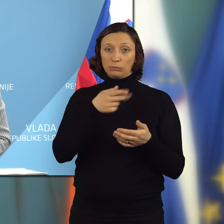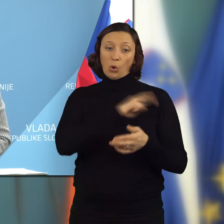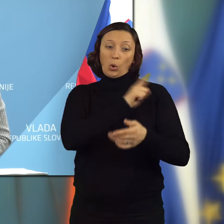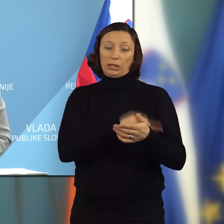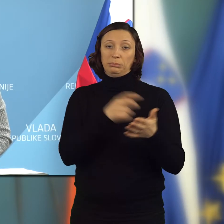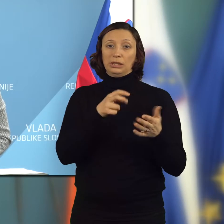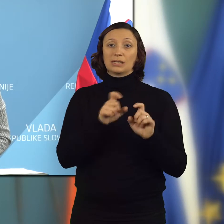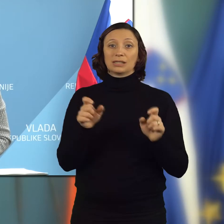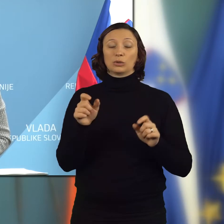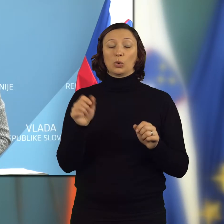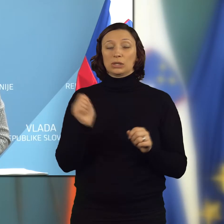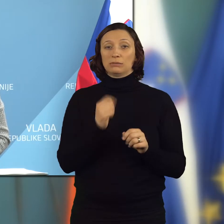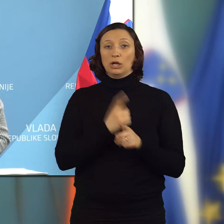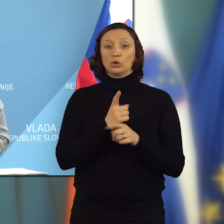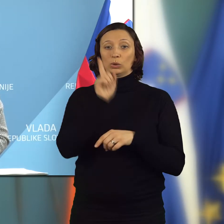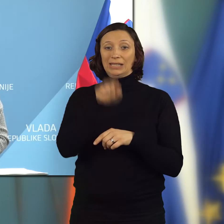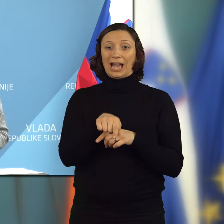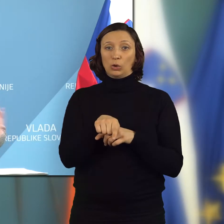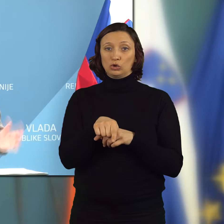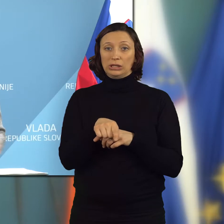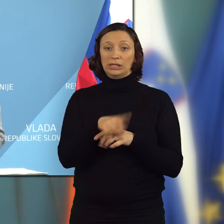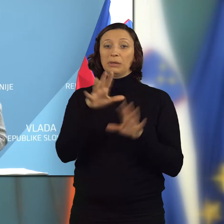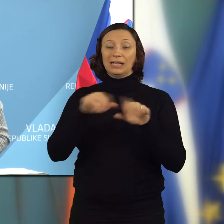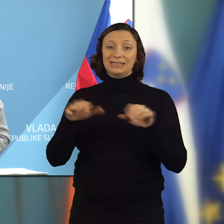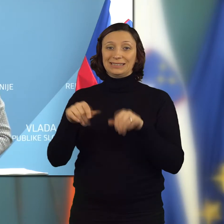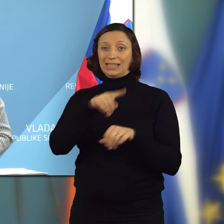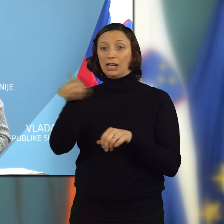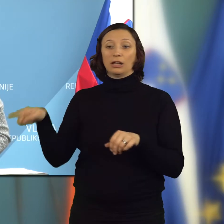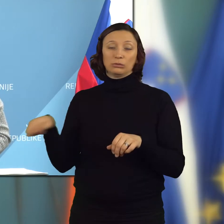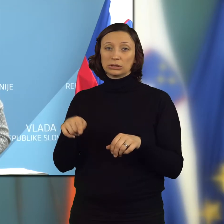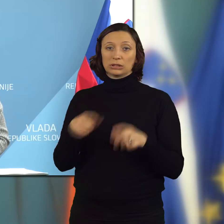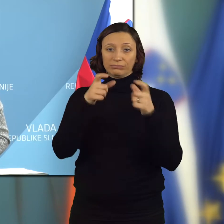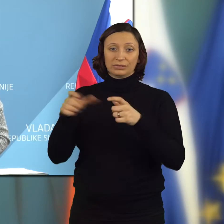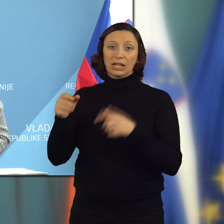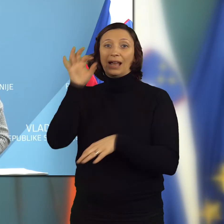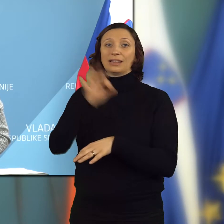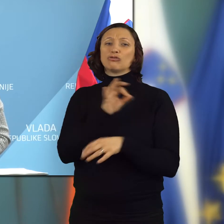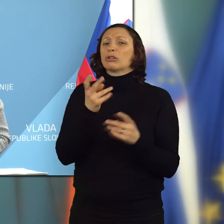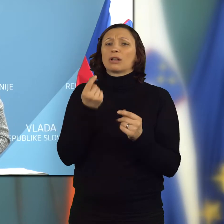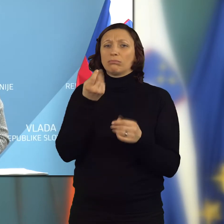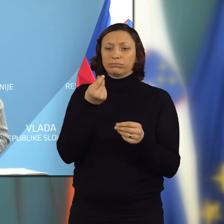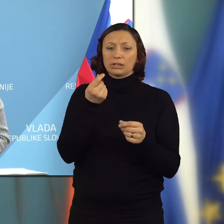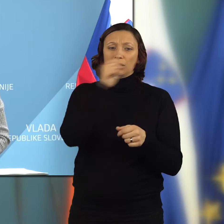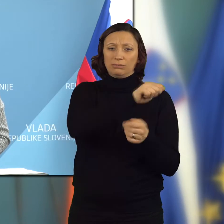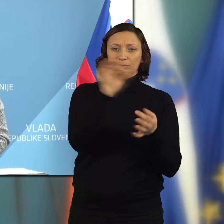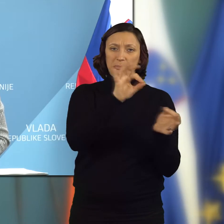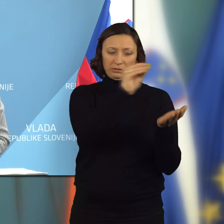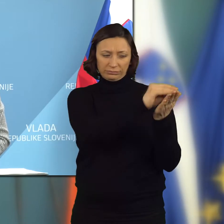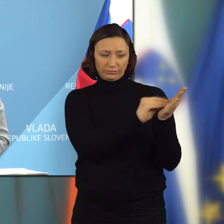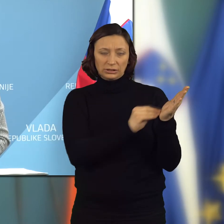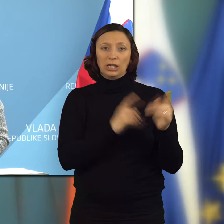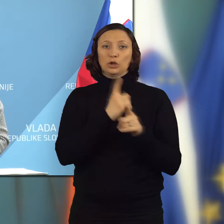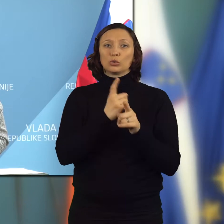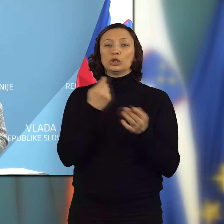to dinamiko okrepila, zaradi tega sem tudi naročila, da naj mi izdelajo vse posod neke načrte vlaganj in